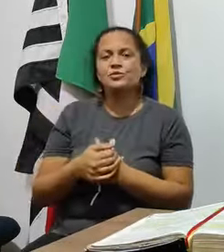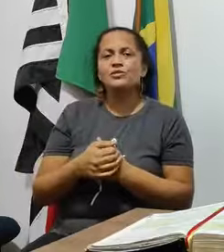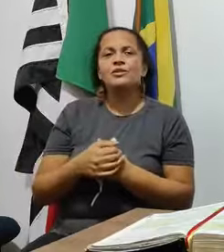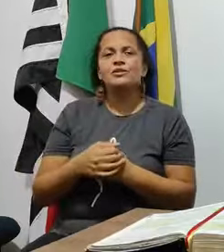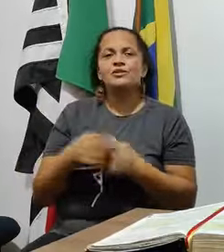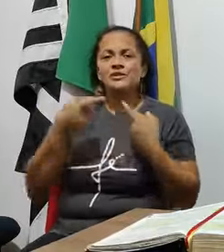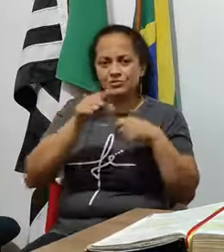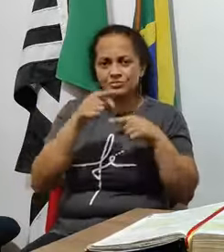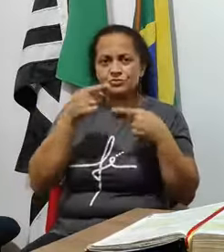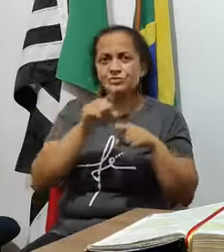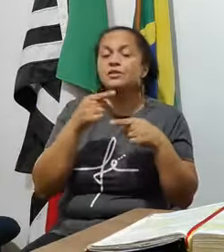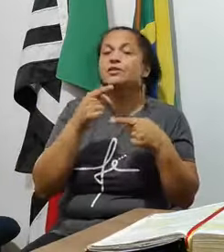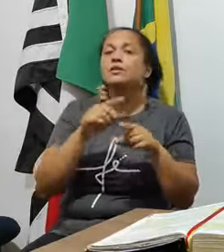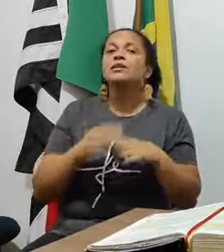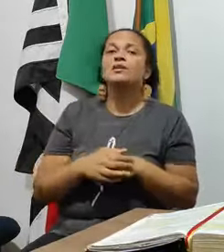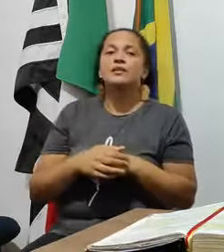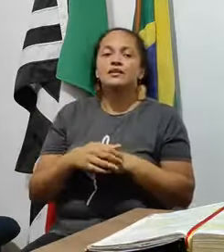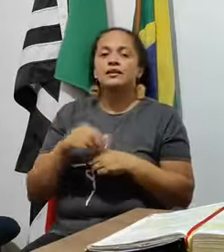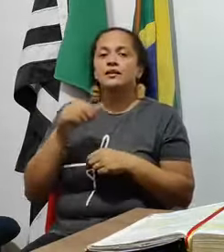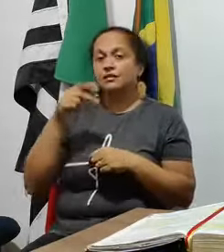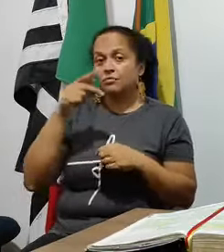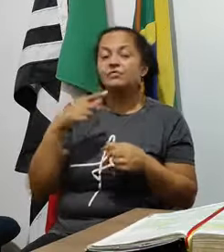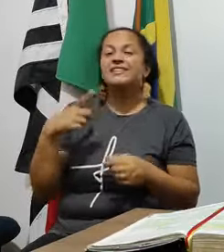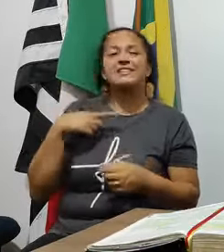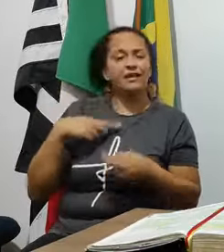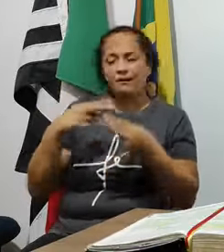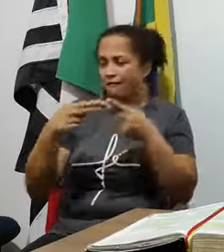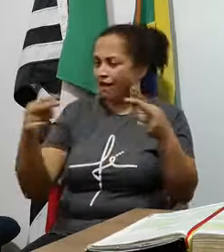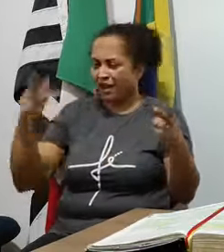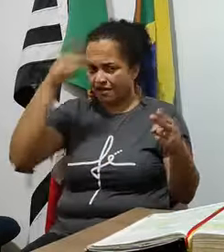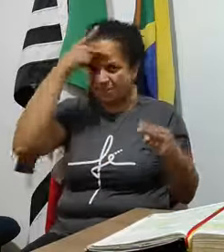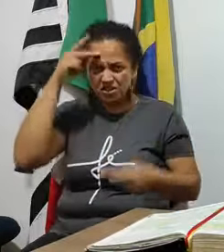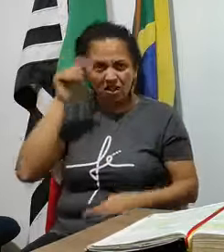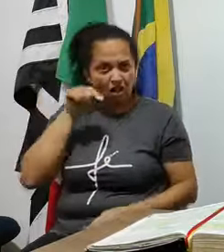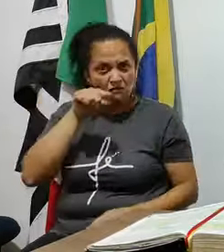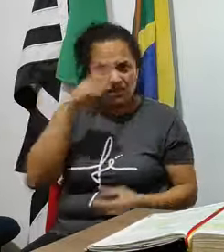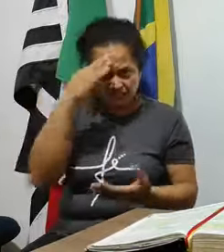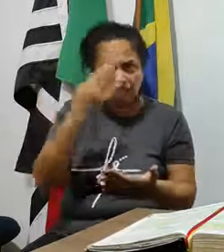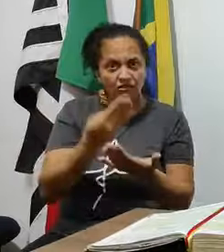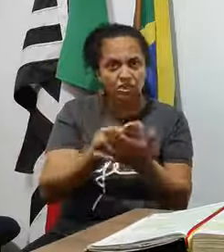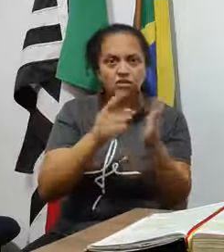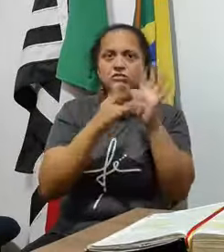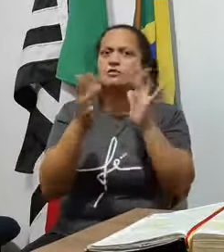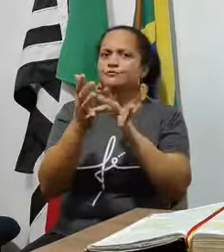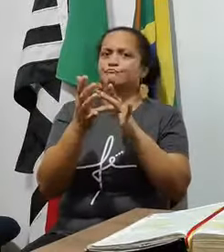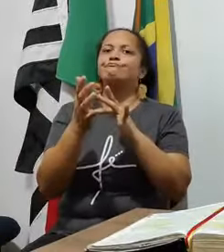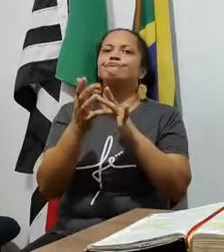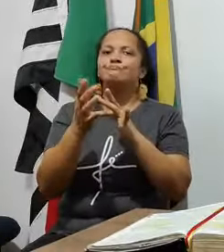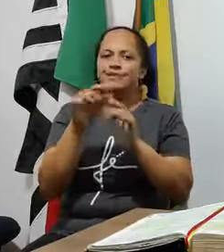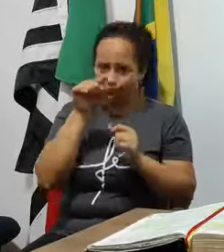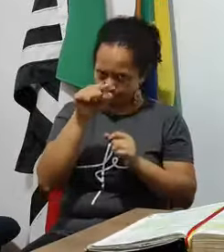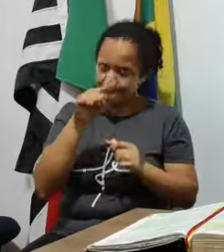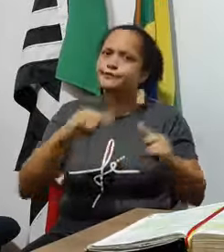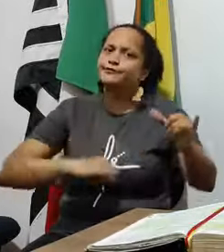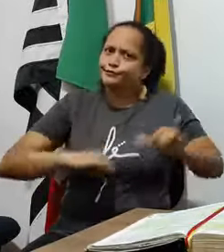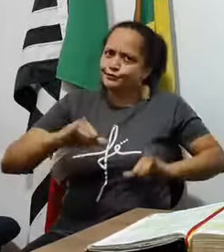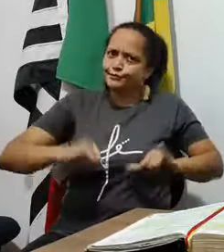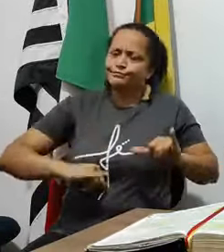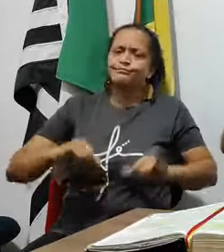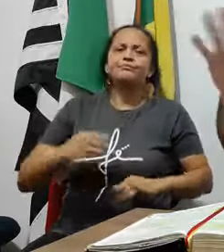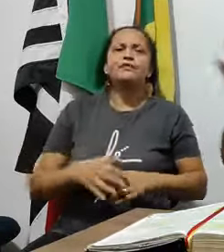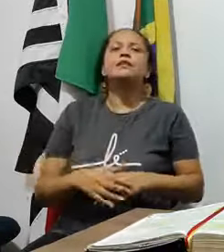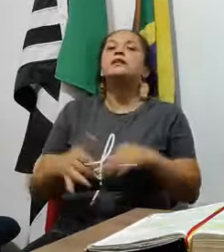por causa do meu nome. Veja que Jesus, né, ele faz alguns alertas para nós. Não que a gente esteja